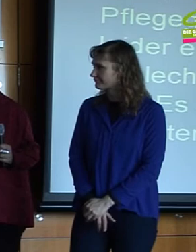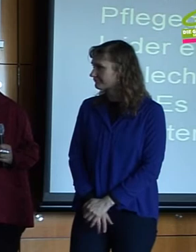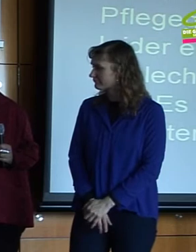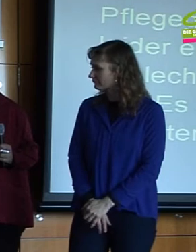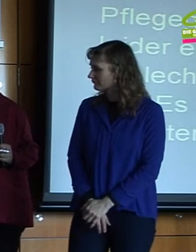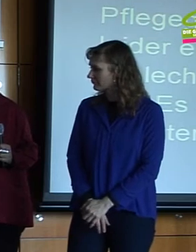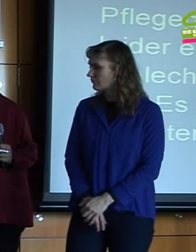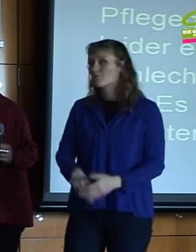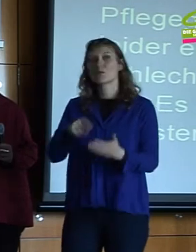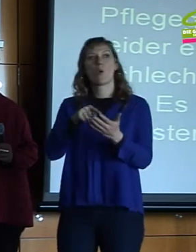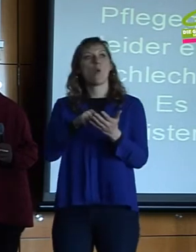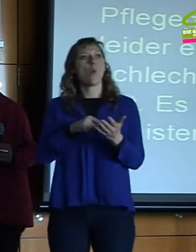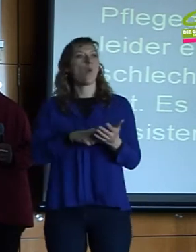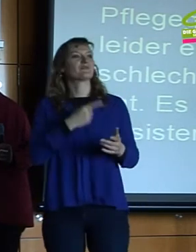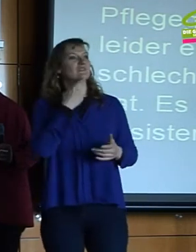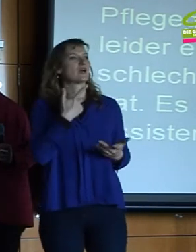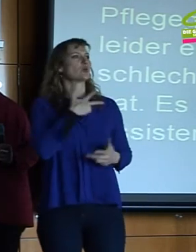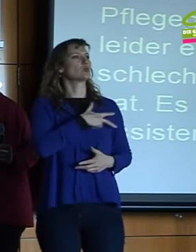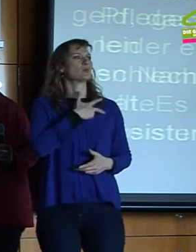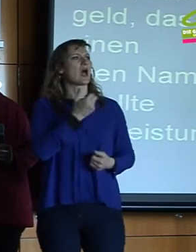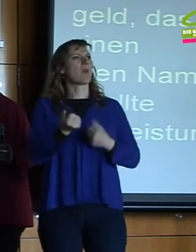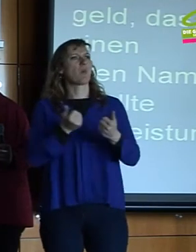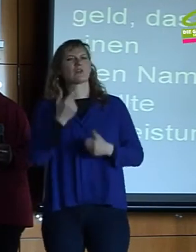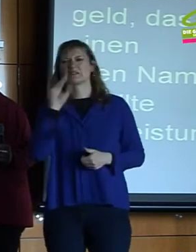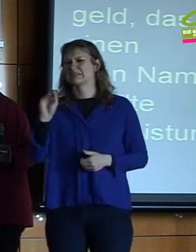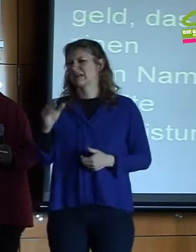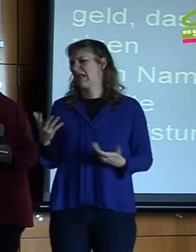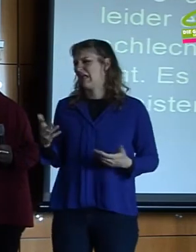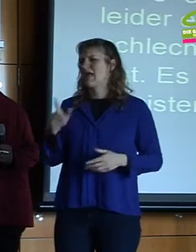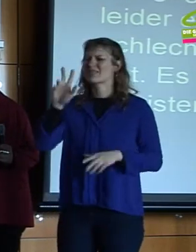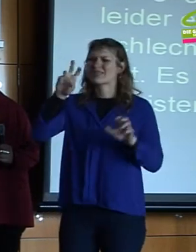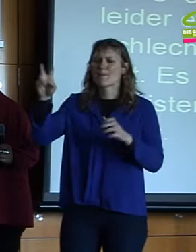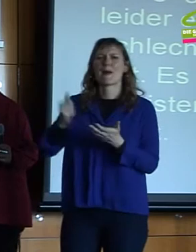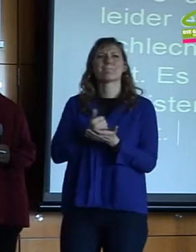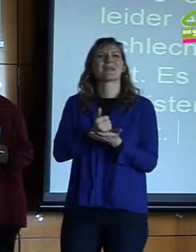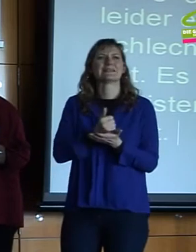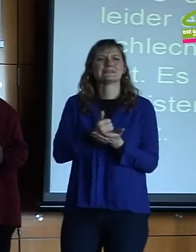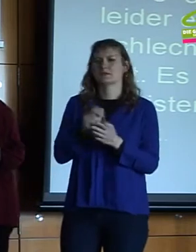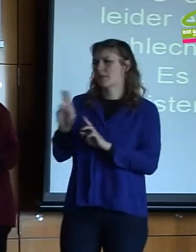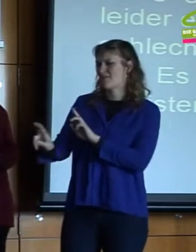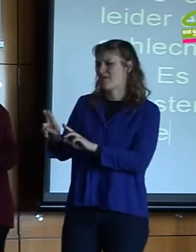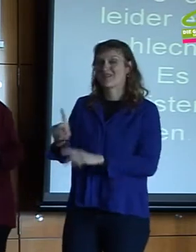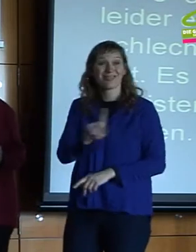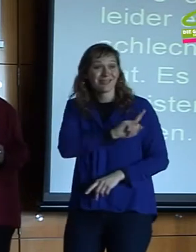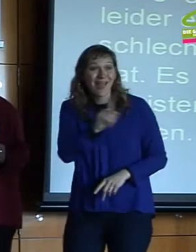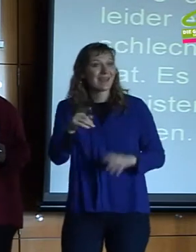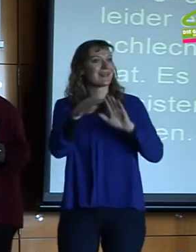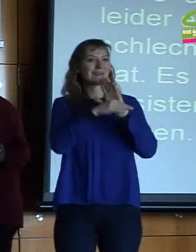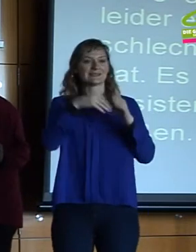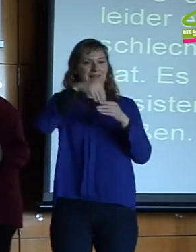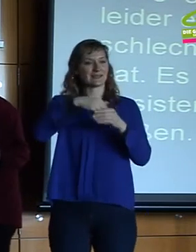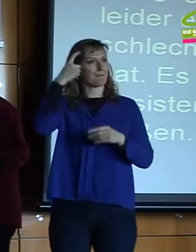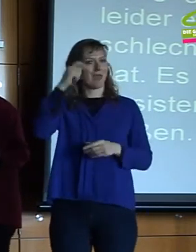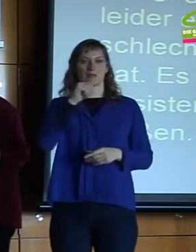Weil sehr oft Sozialpolitiker kommen und sagen, es geht um medizinische Pflege. Genau darum geht es im Gesetz aber nicht.